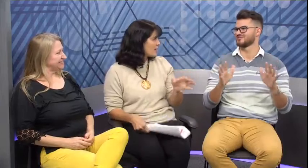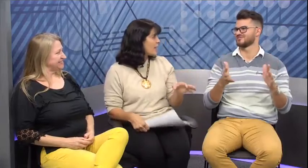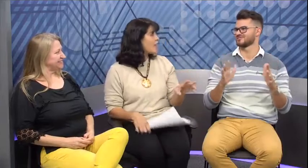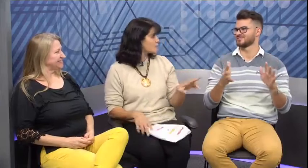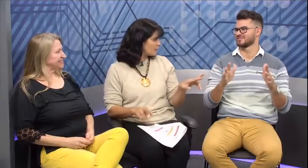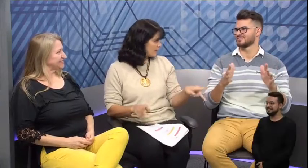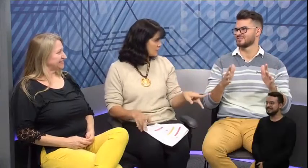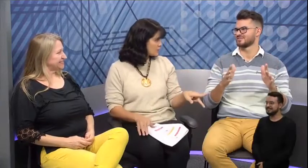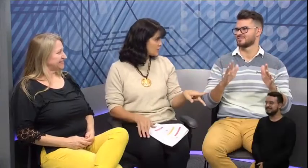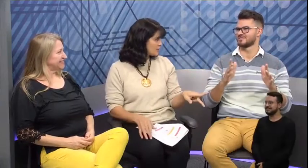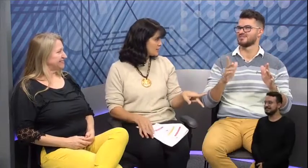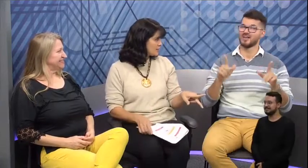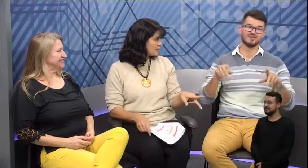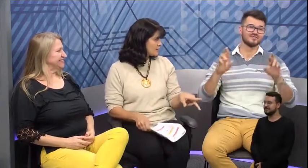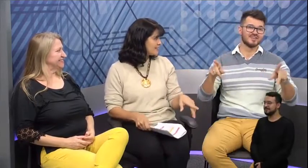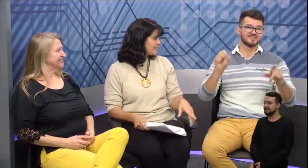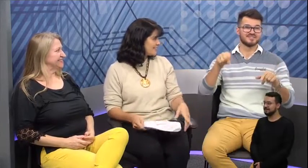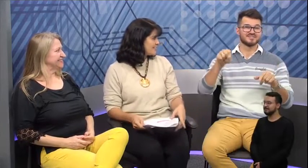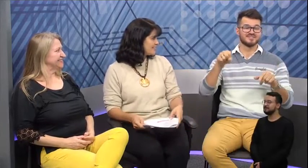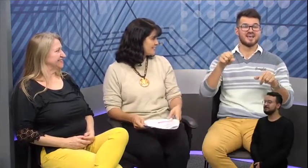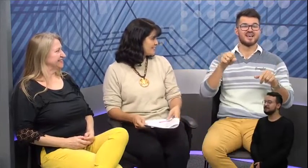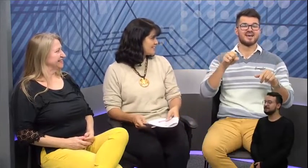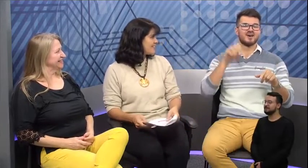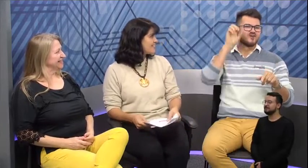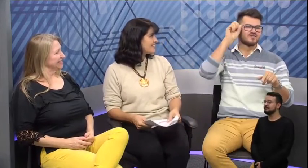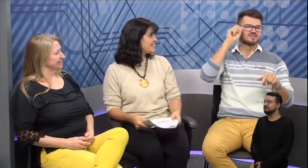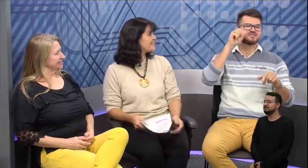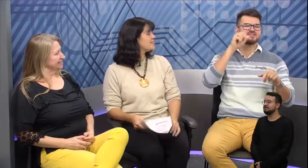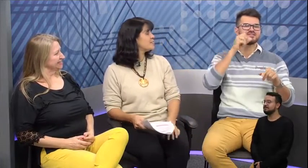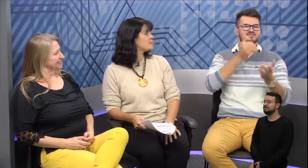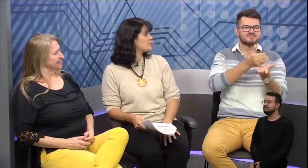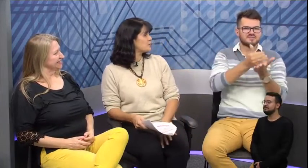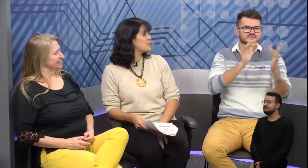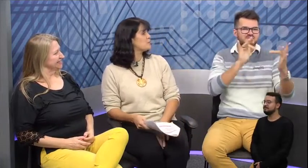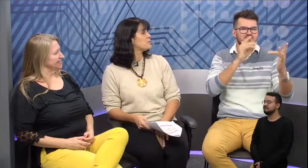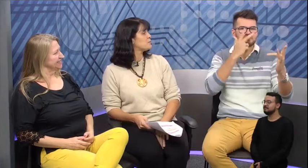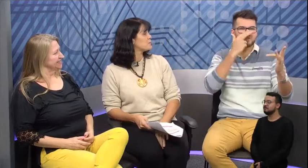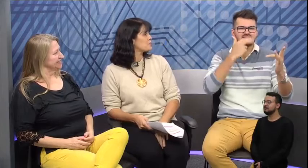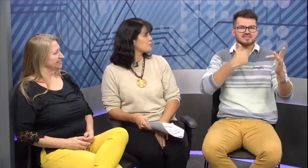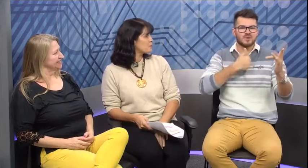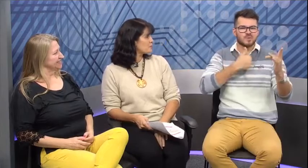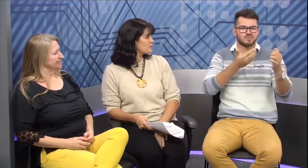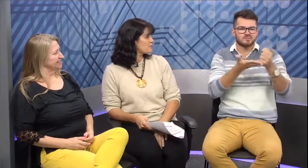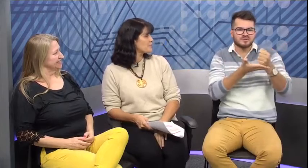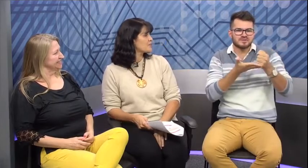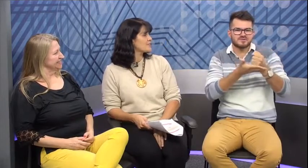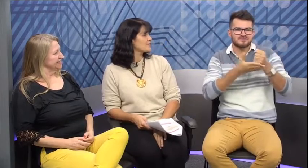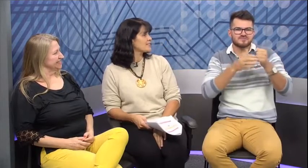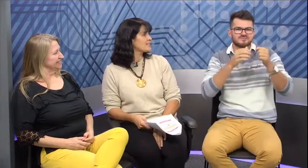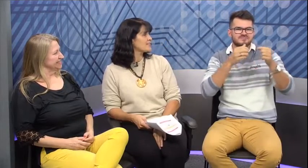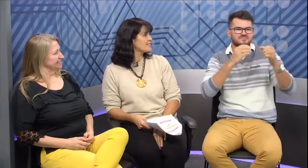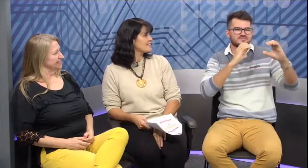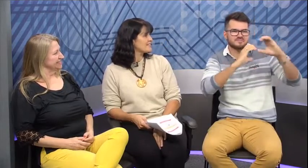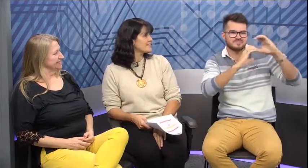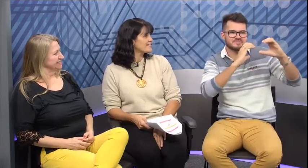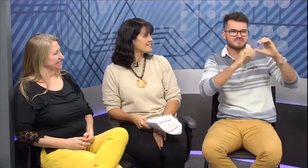ouvintes. É diferente? É diferente, sim. O ouvinte, né, no começo, é como se soubesse se